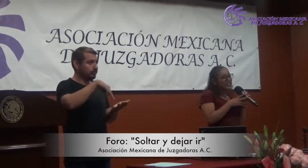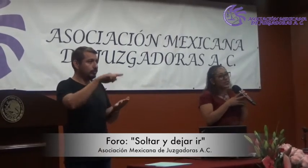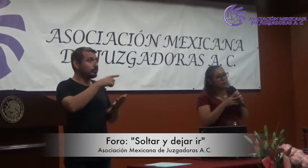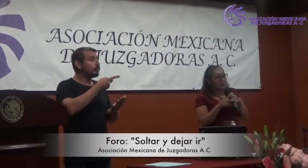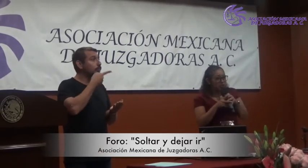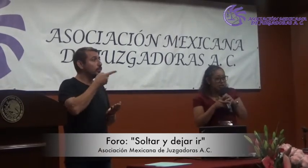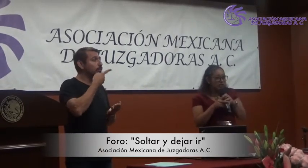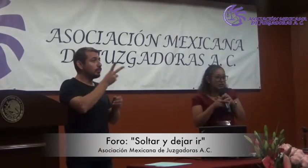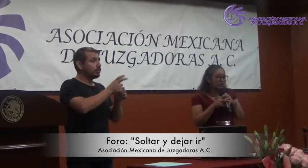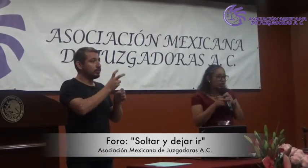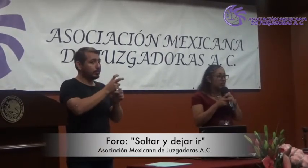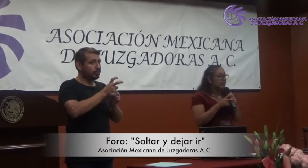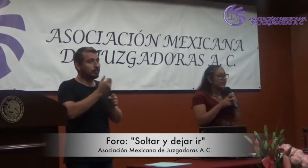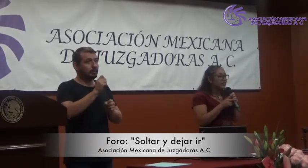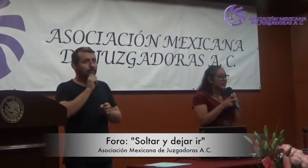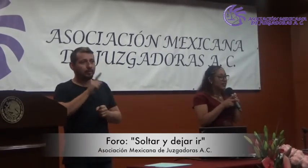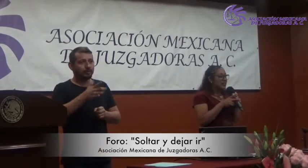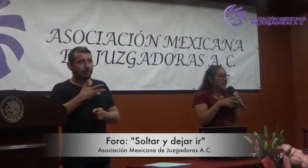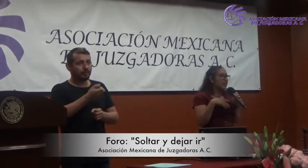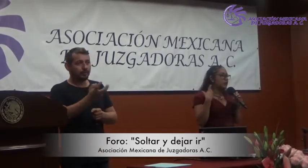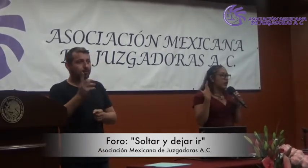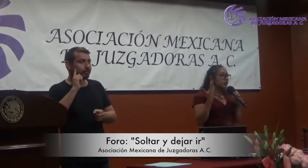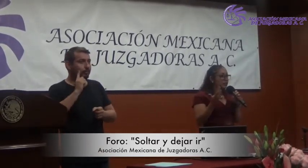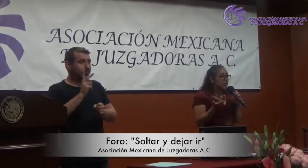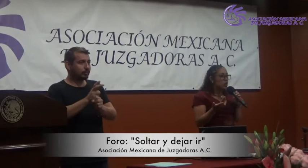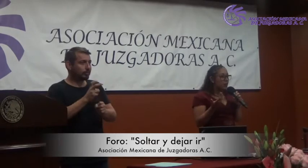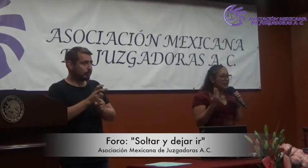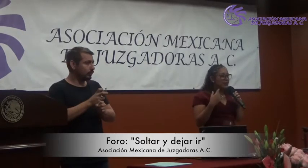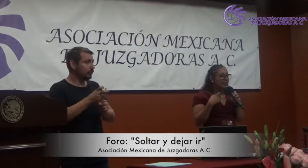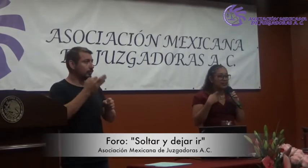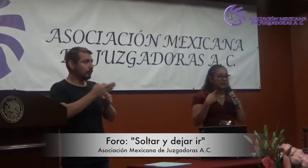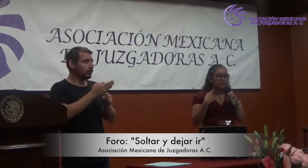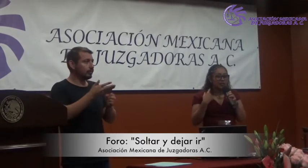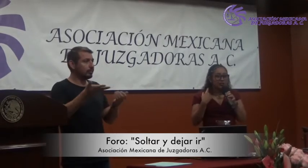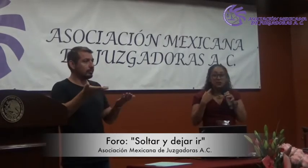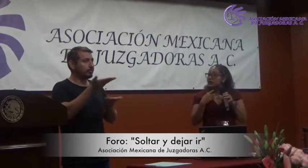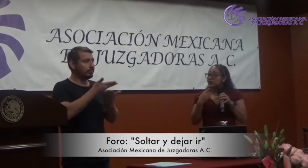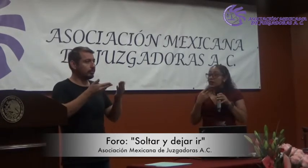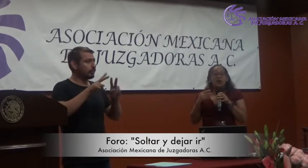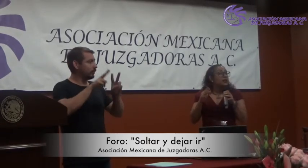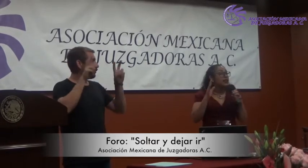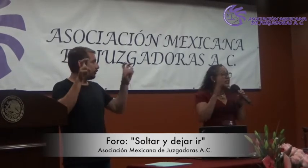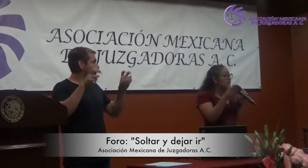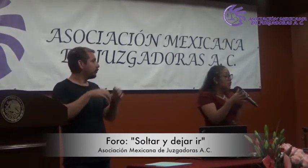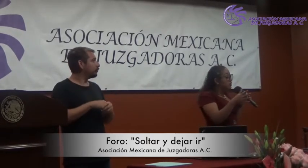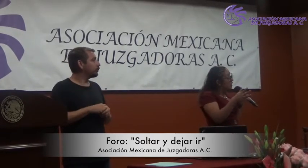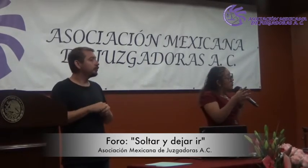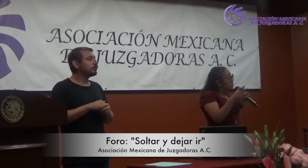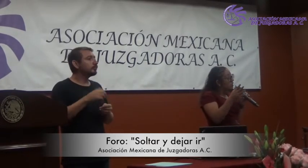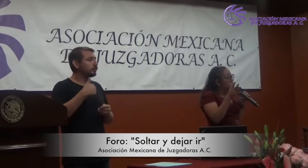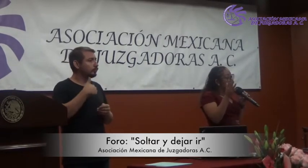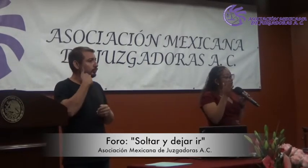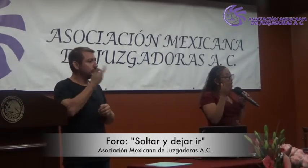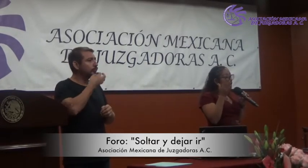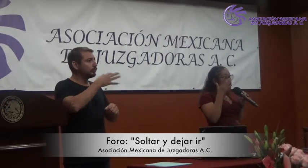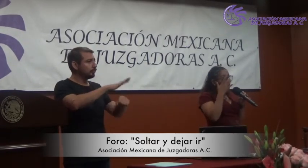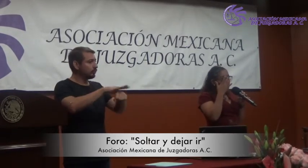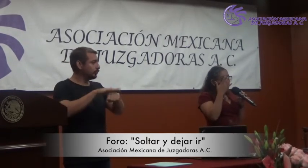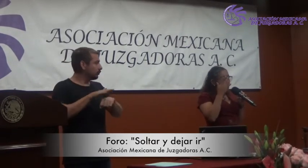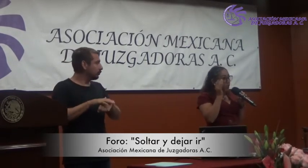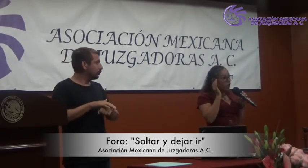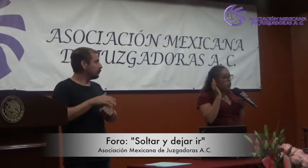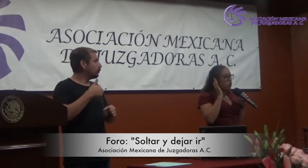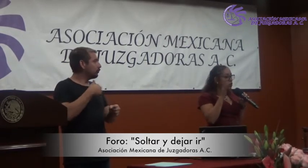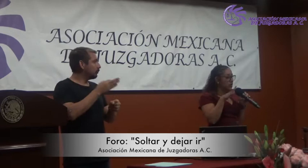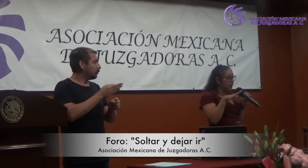personas oyentes y personas sordas, que podamos estar compartiendo estos temas. Les quiero avisar a ustedes que